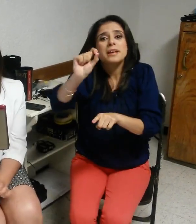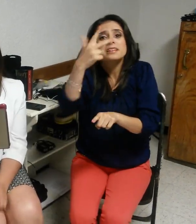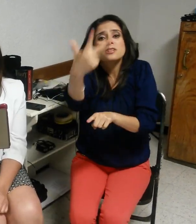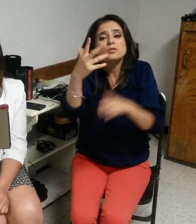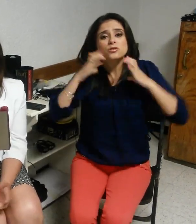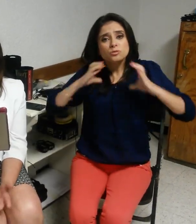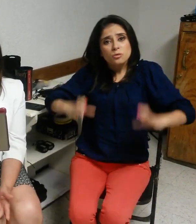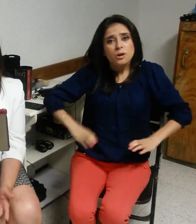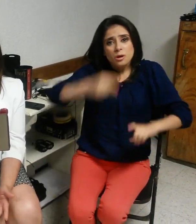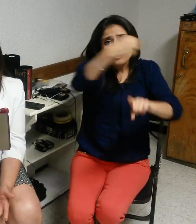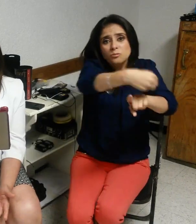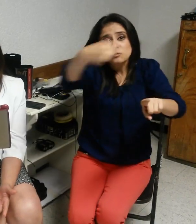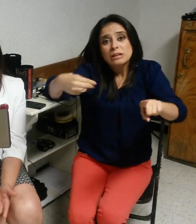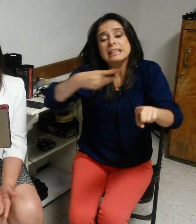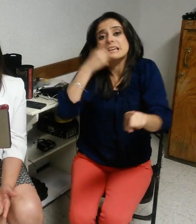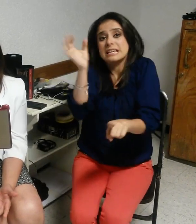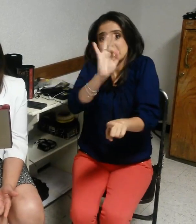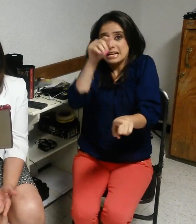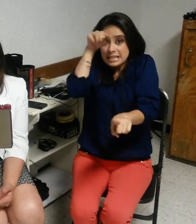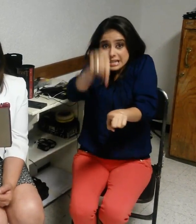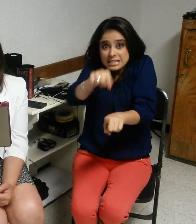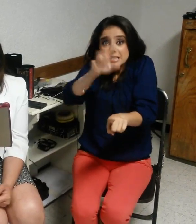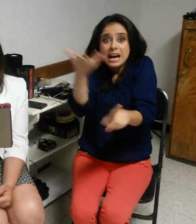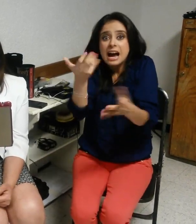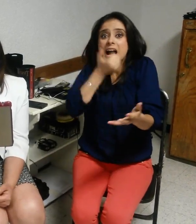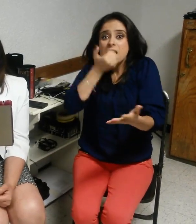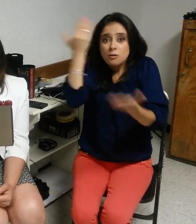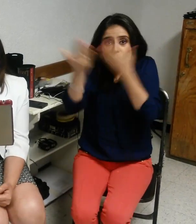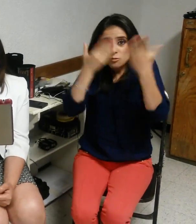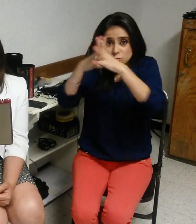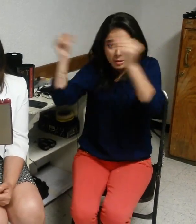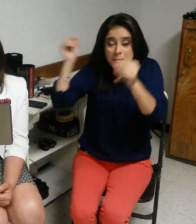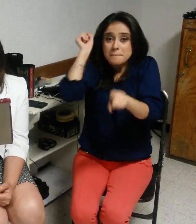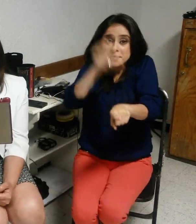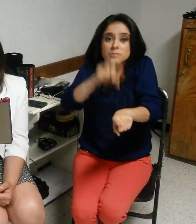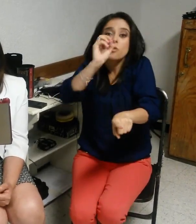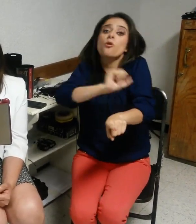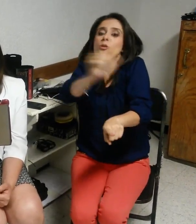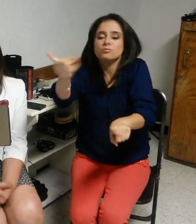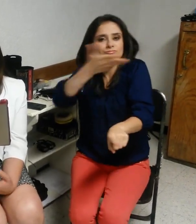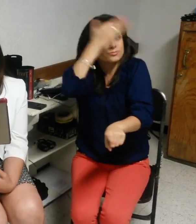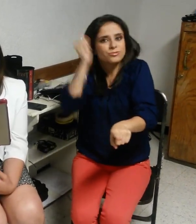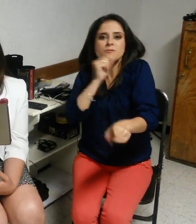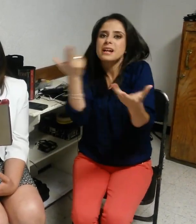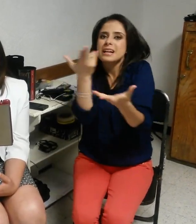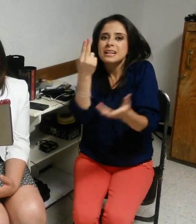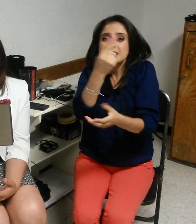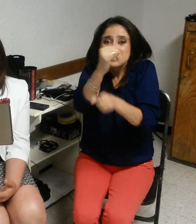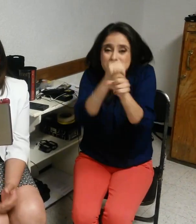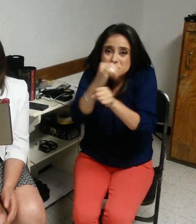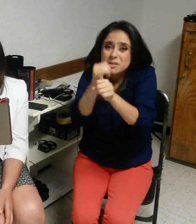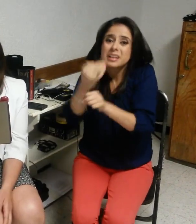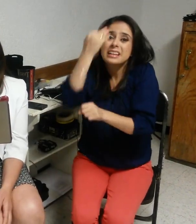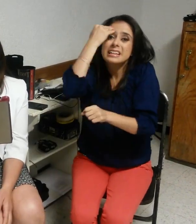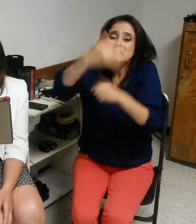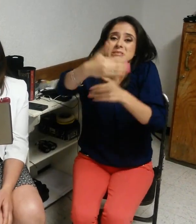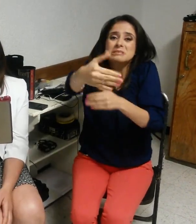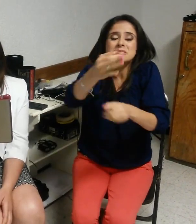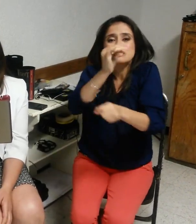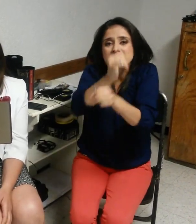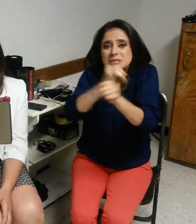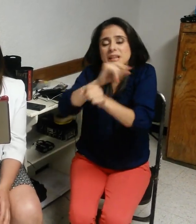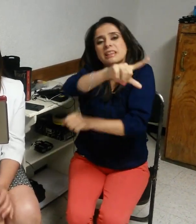estarían los cuerpos de los estudiantes desaparecidos. Sin embargo, la identificación de los cadáveres demorará todavía varios días.